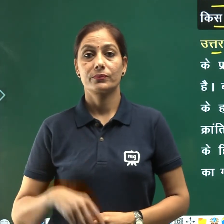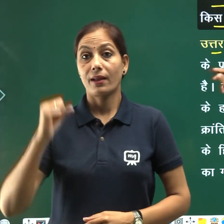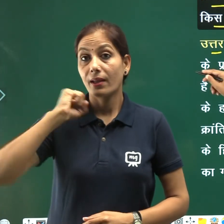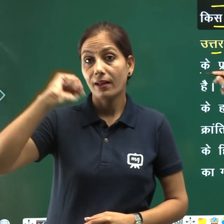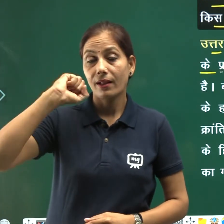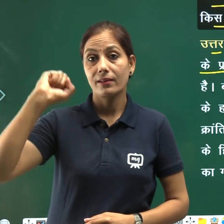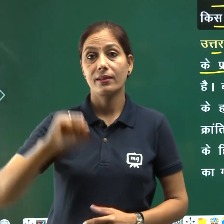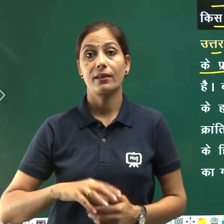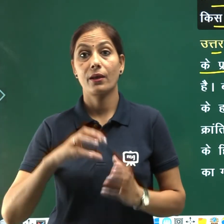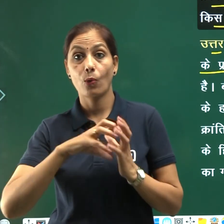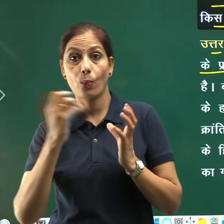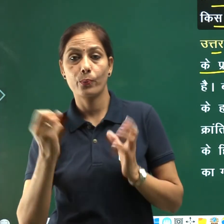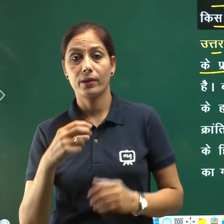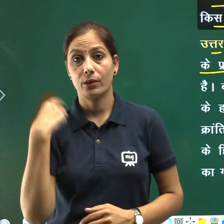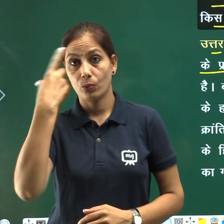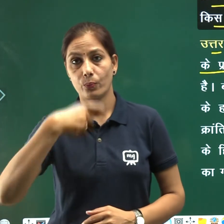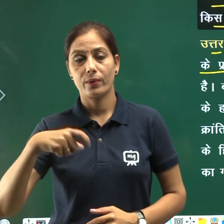क्रांति के प्रतीक के रूप में